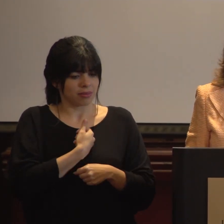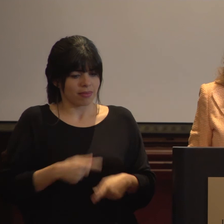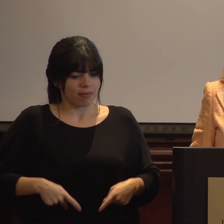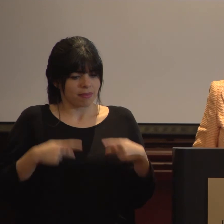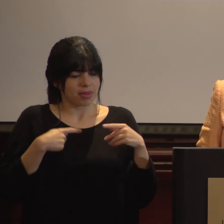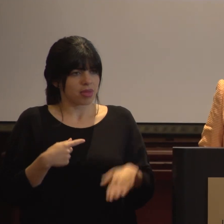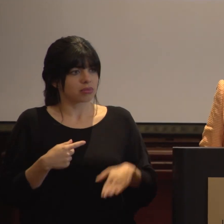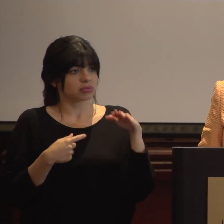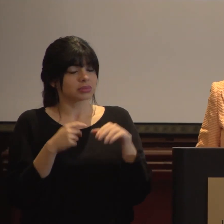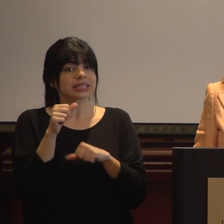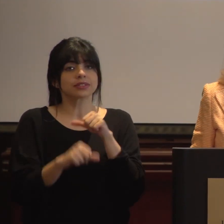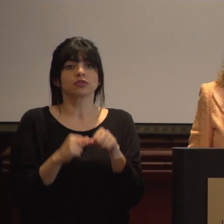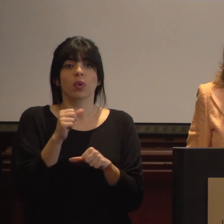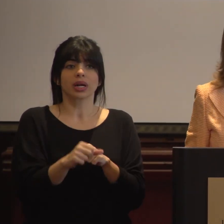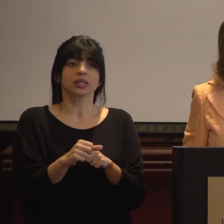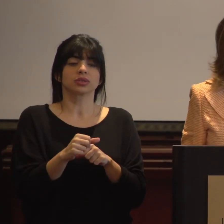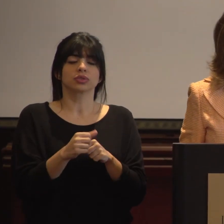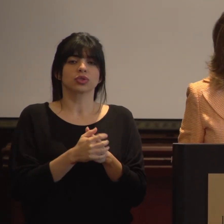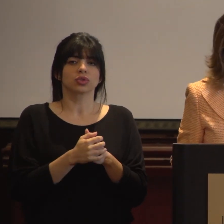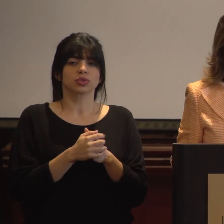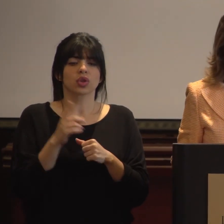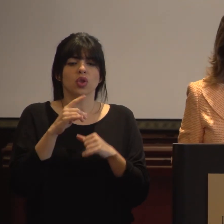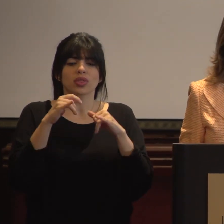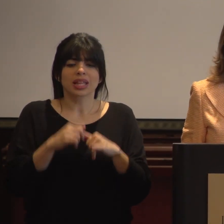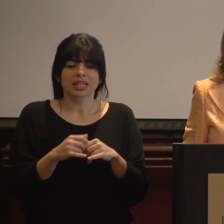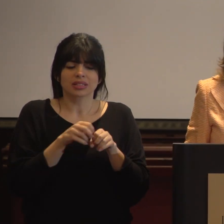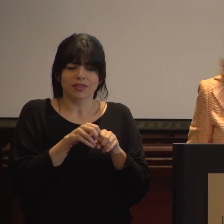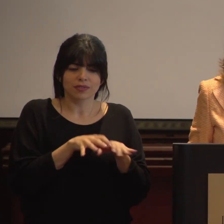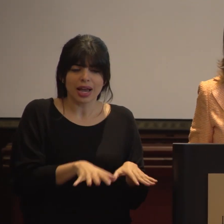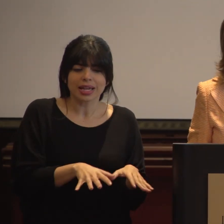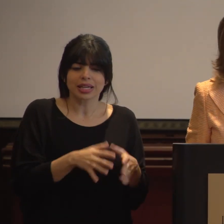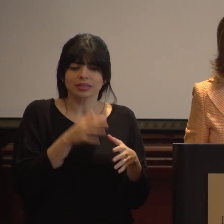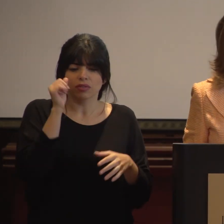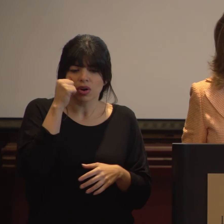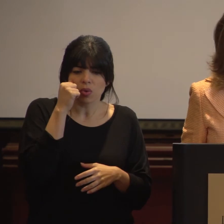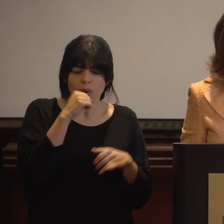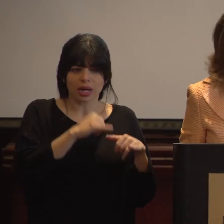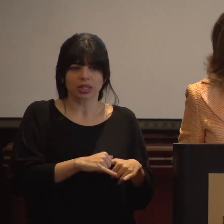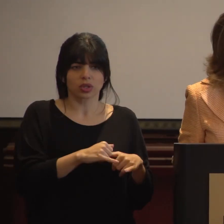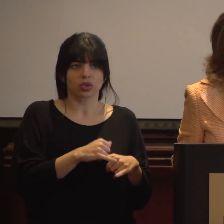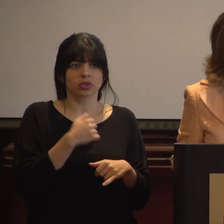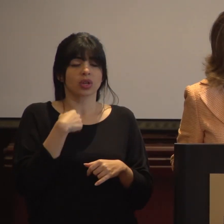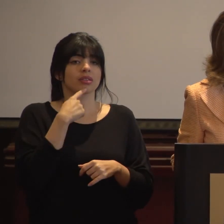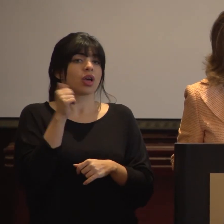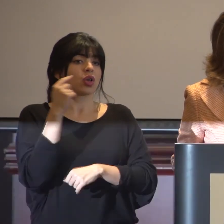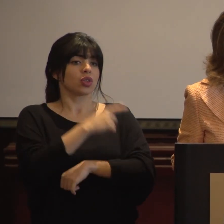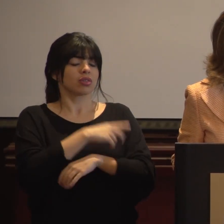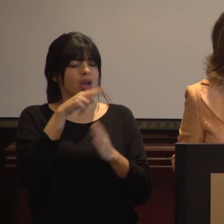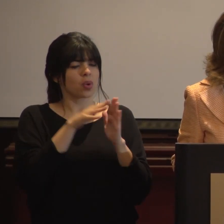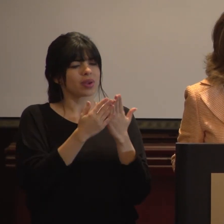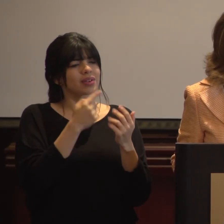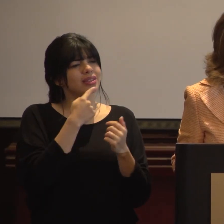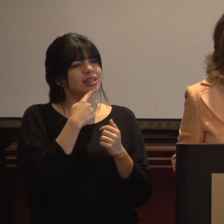vida los esfuerzos en donde están nuestras raíces nuestros recuerdos y leía el otro día un libro que